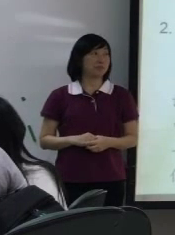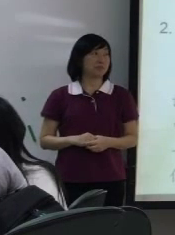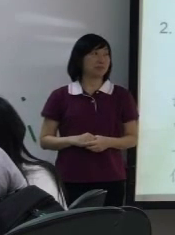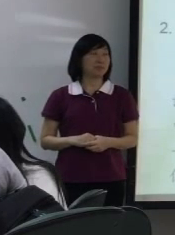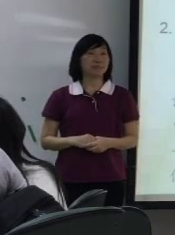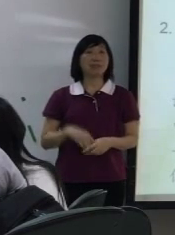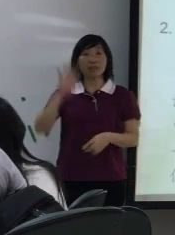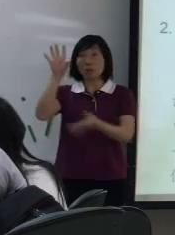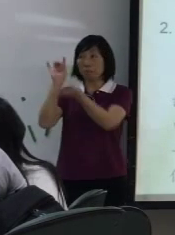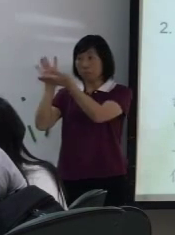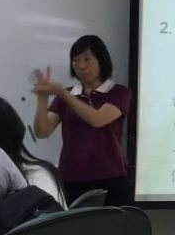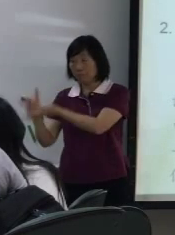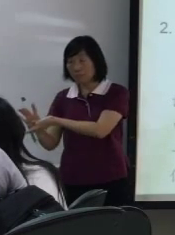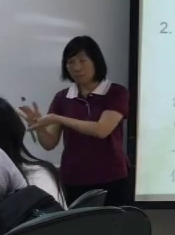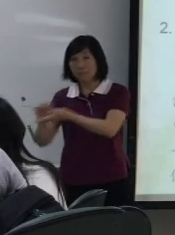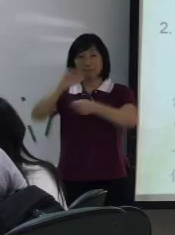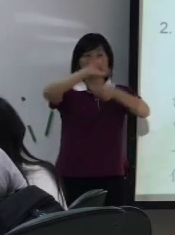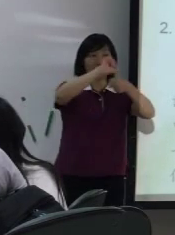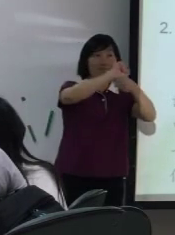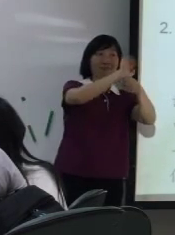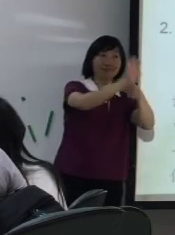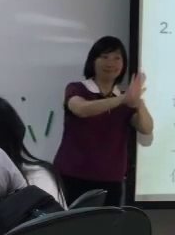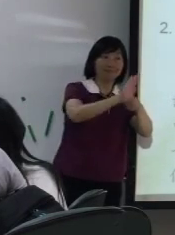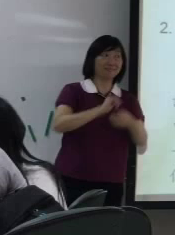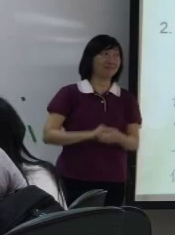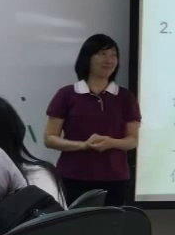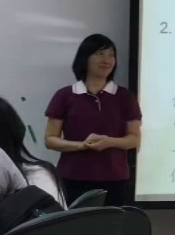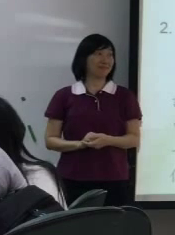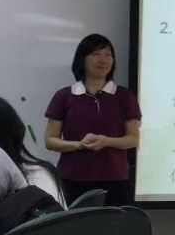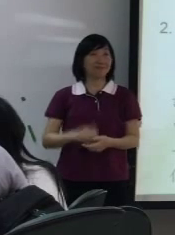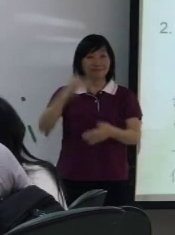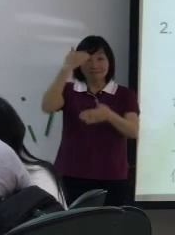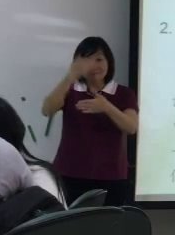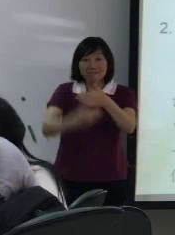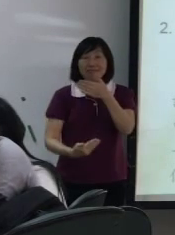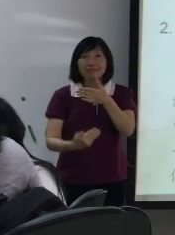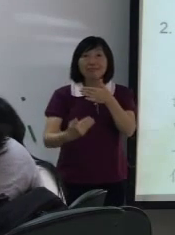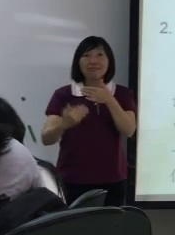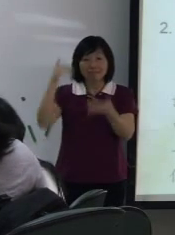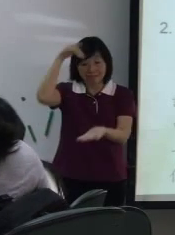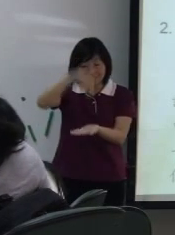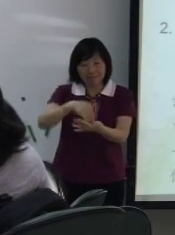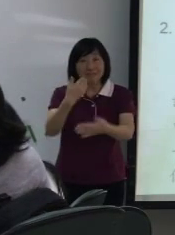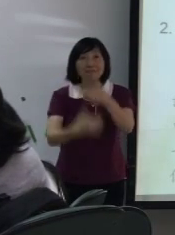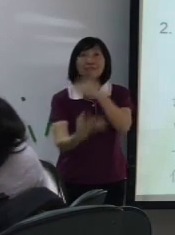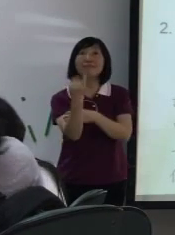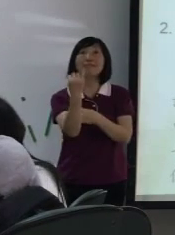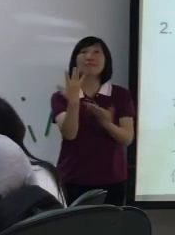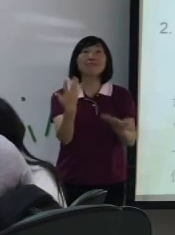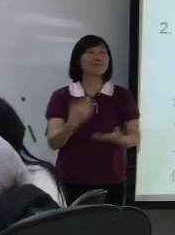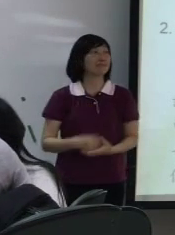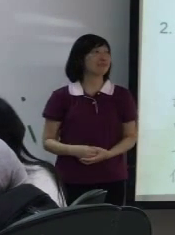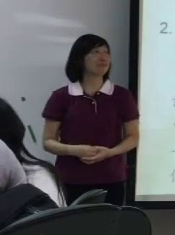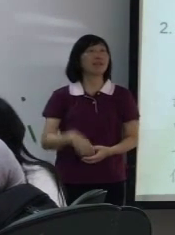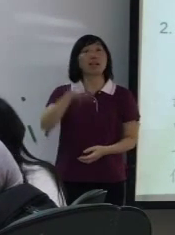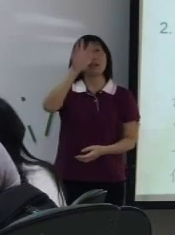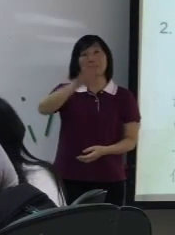三的三，加的加，最后剩下几个？最后剩下